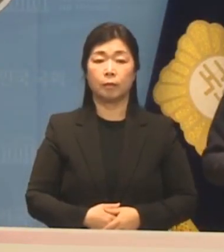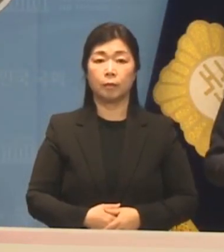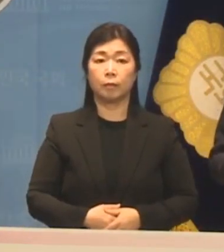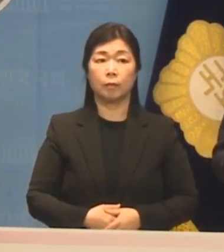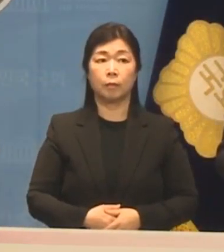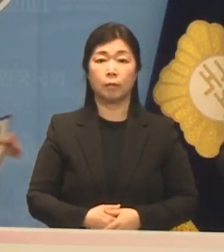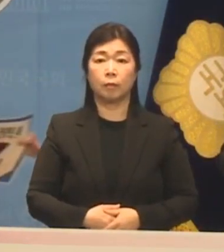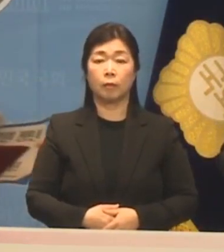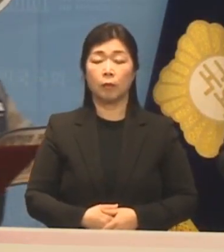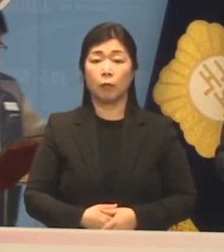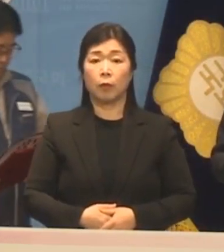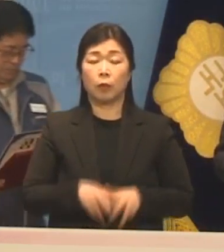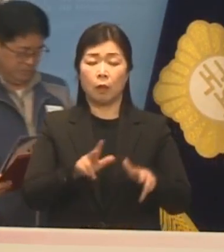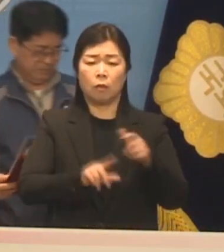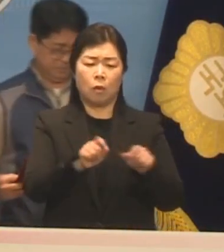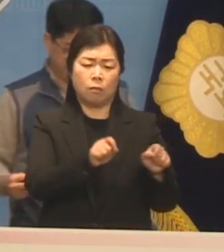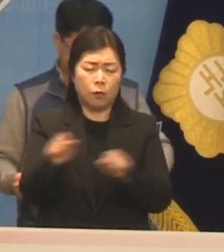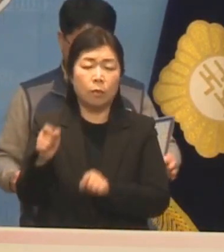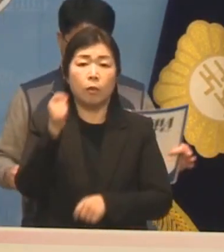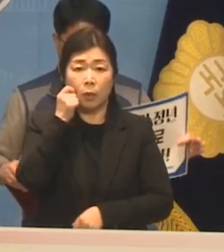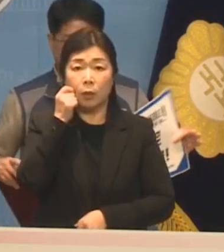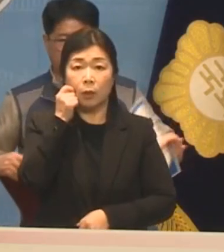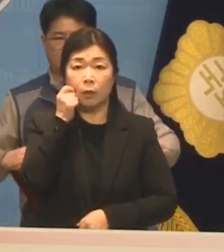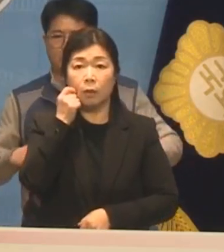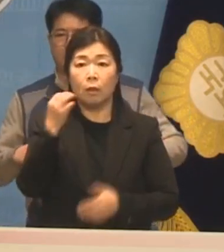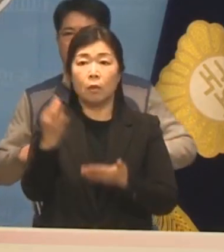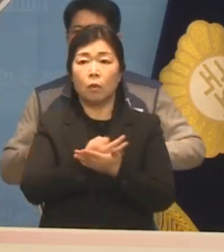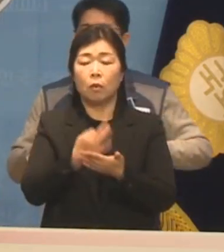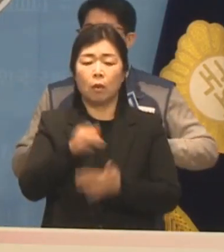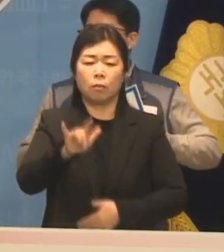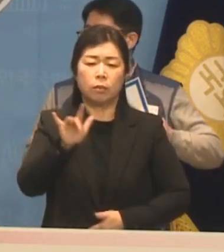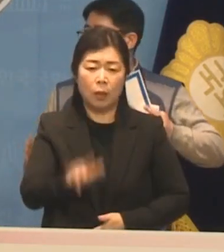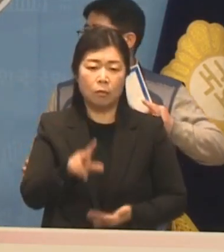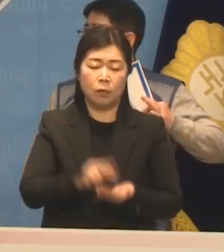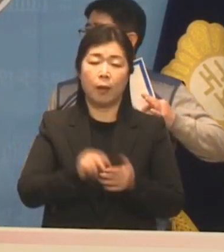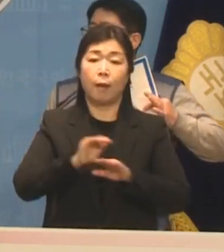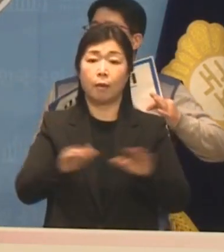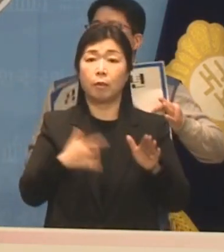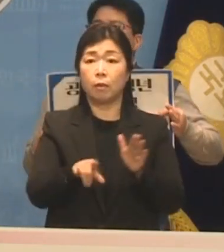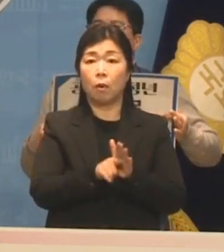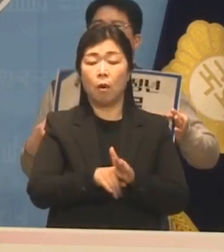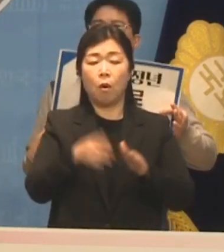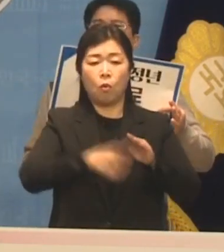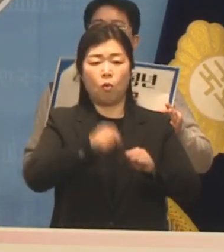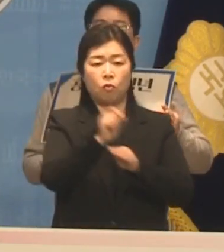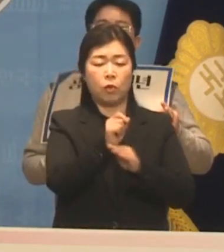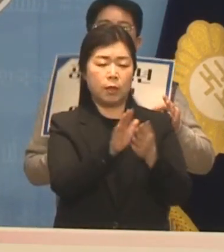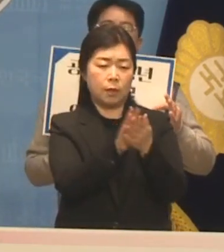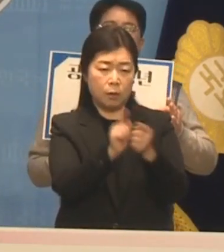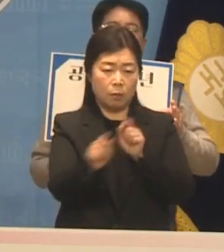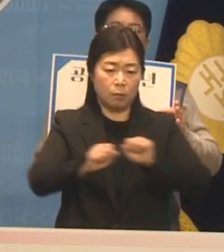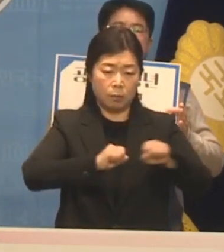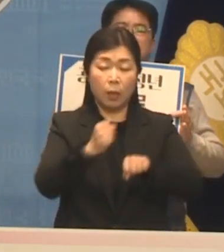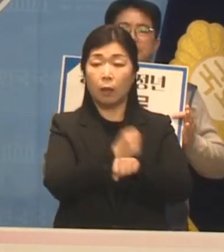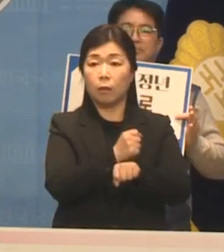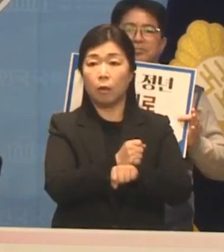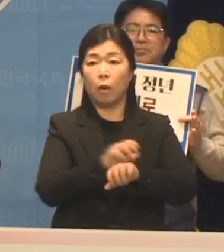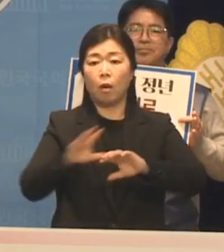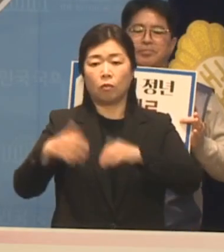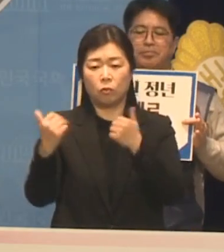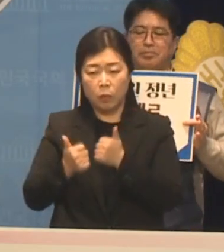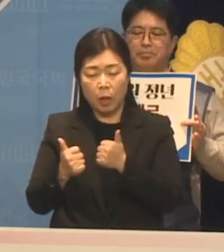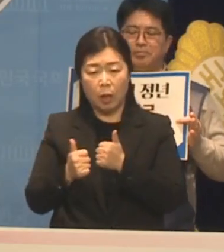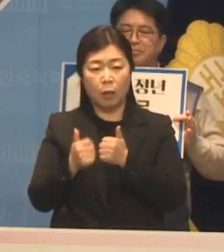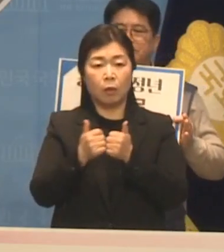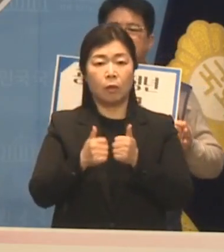네, 더 이상 미룰 수 없는 소득 공백 문제 해결을 위해서 공무원들이 직접 나서서 국회